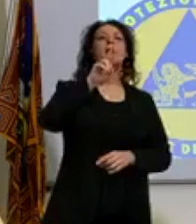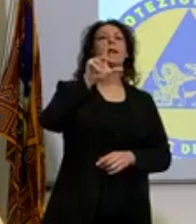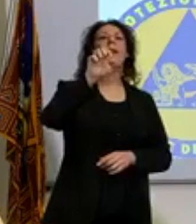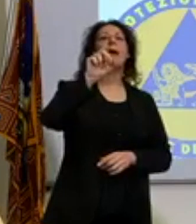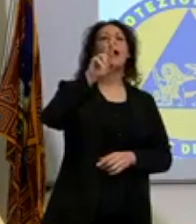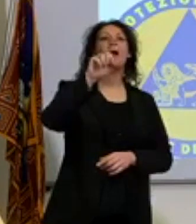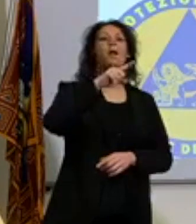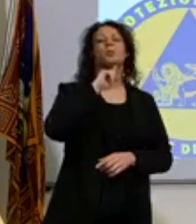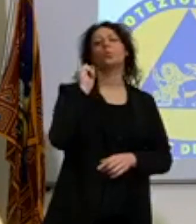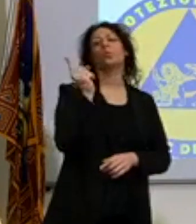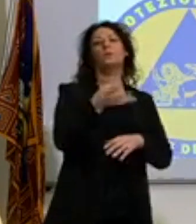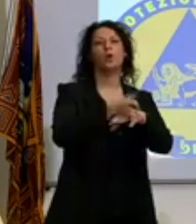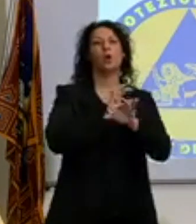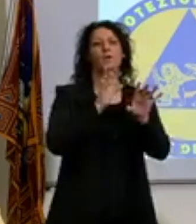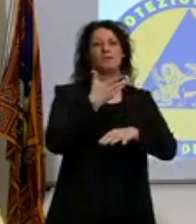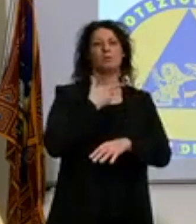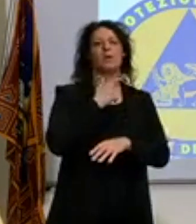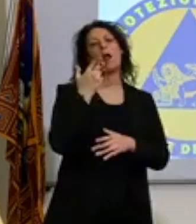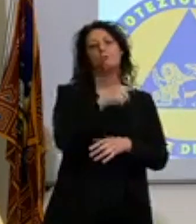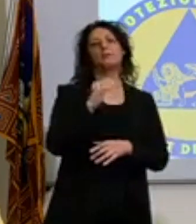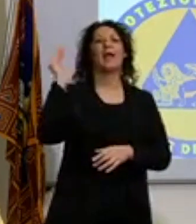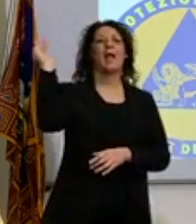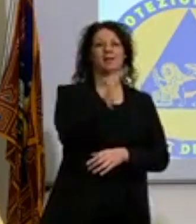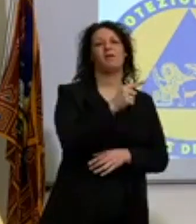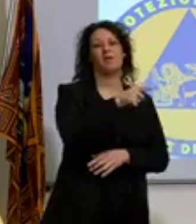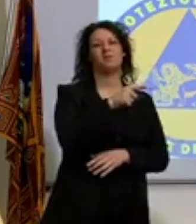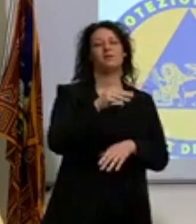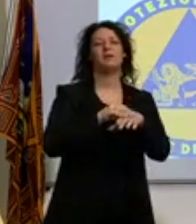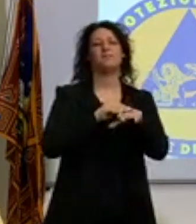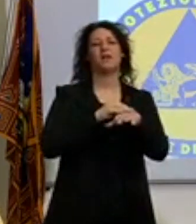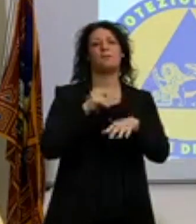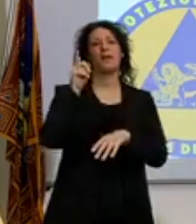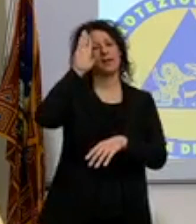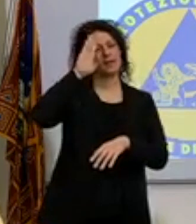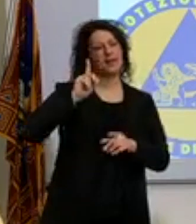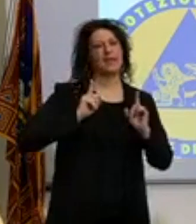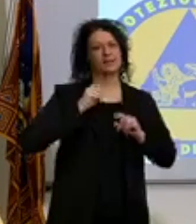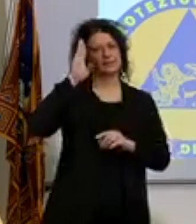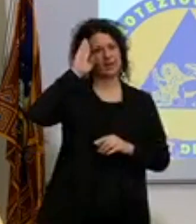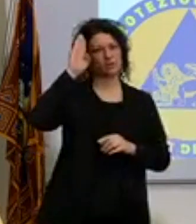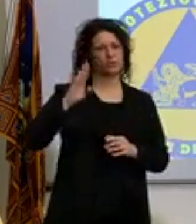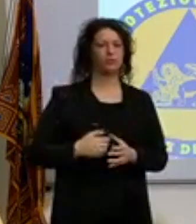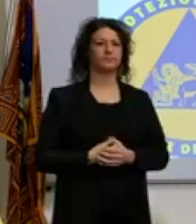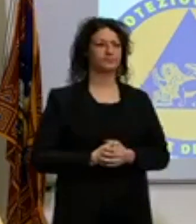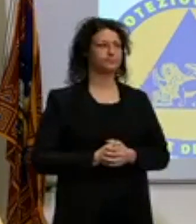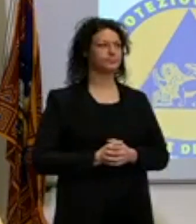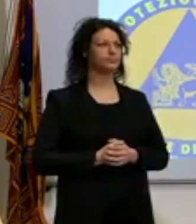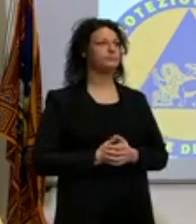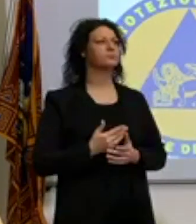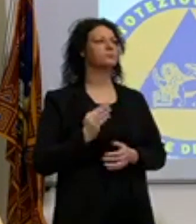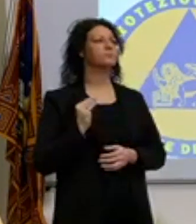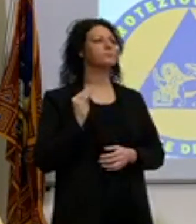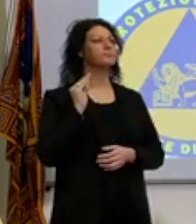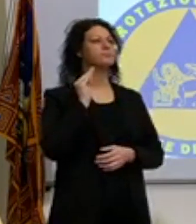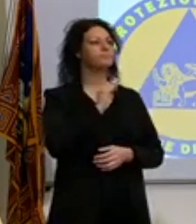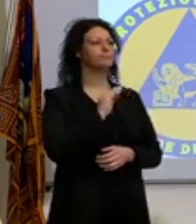entro 200 metri da casa sia lecito anche per futili motivi, però qualcuno è stato denunciato per questo. L'andamento è